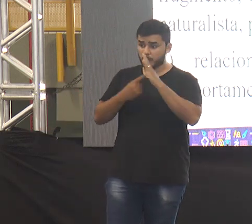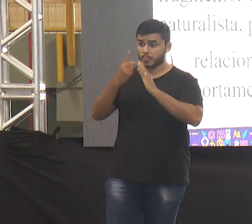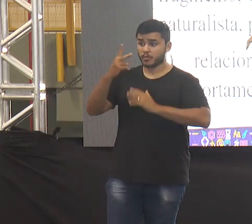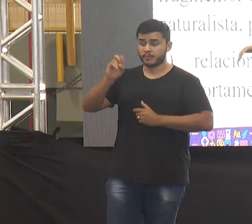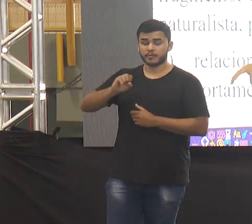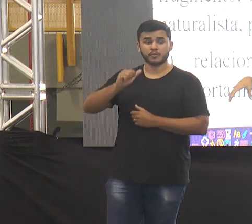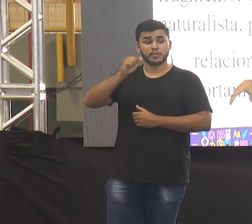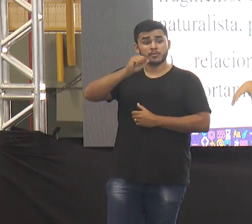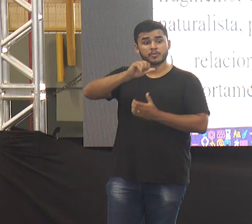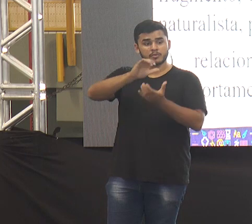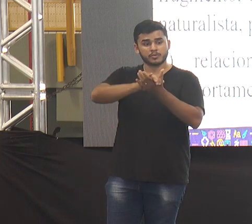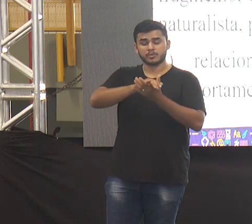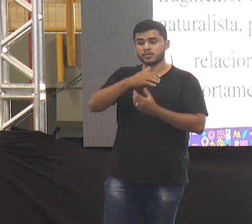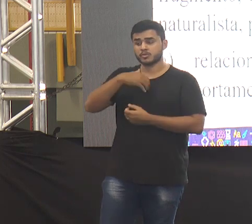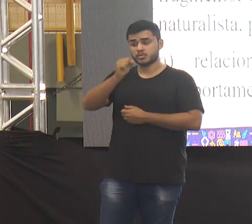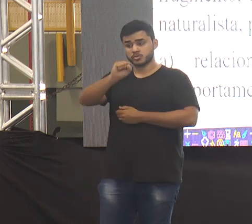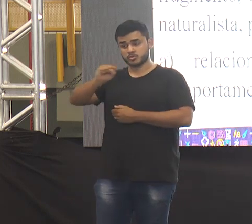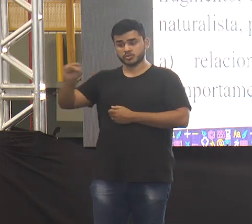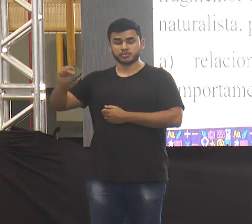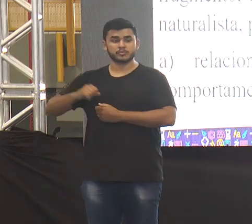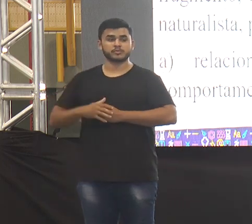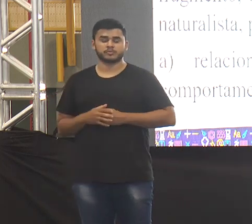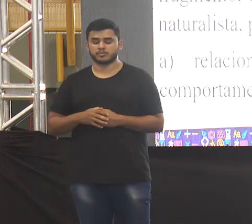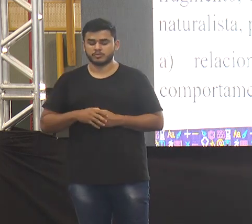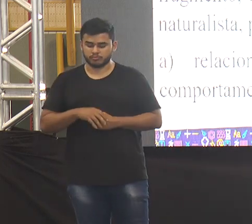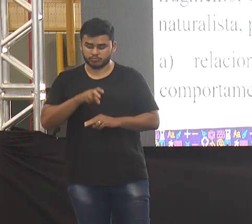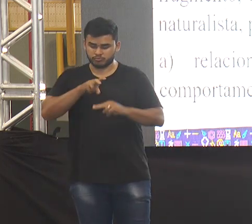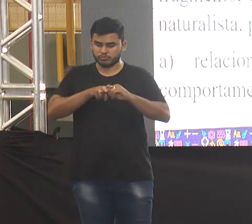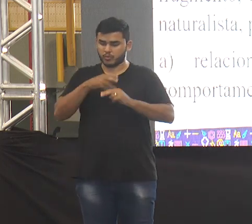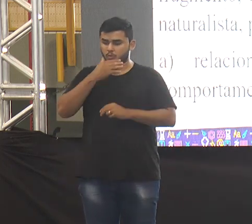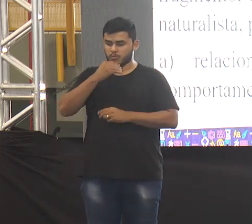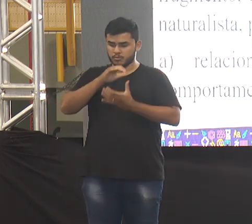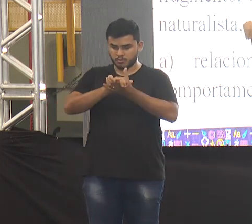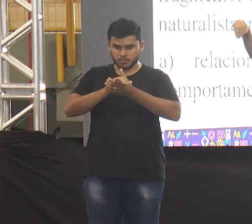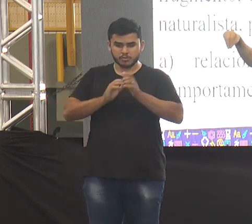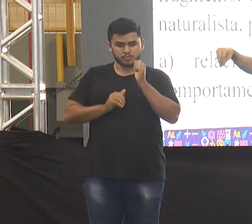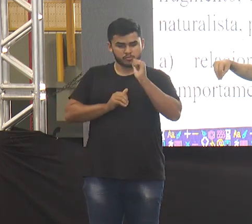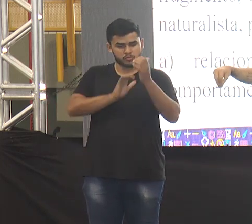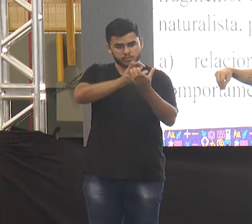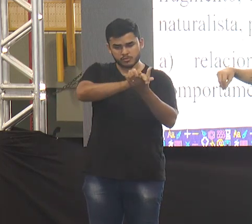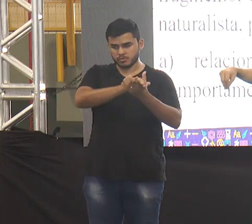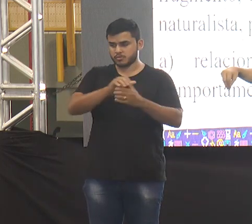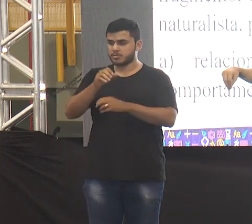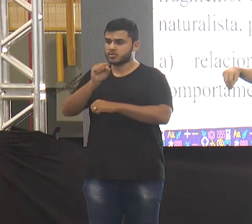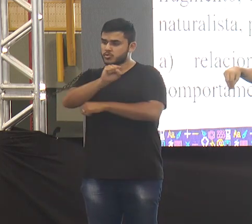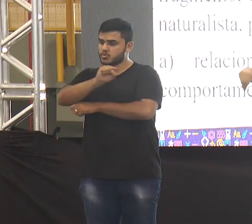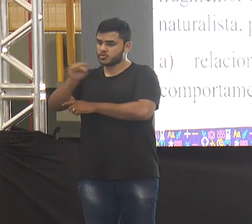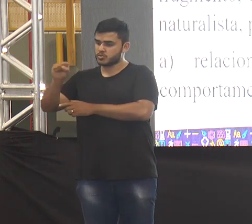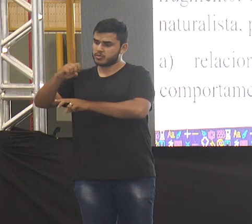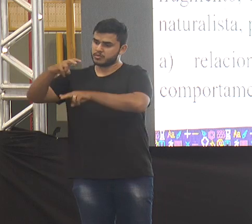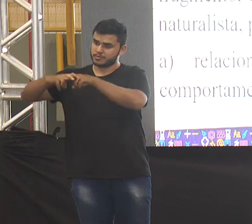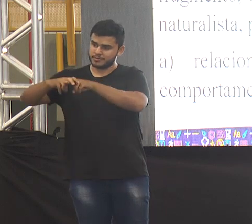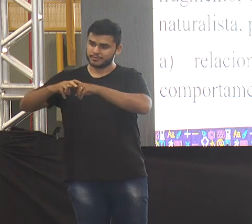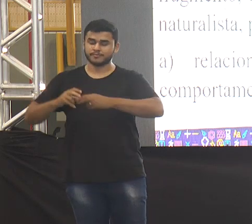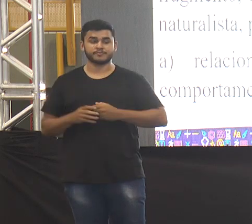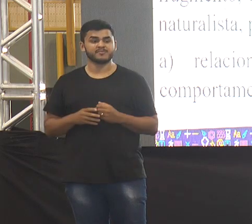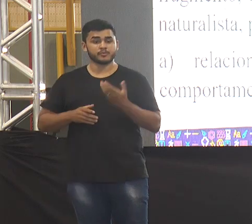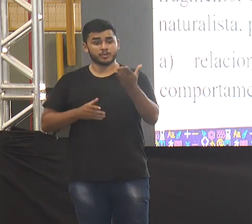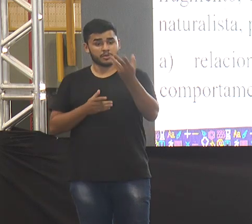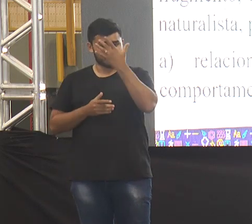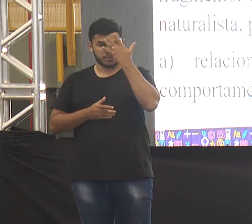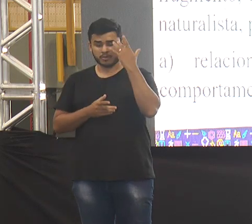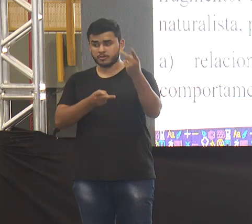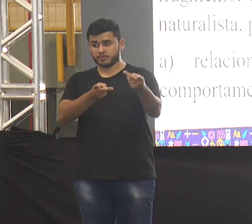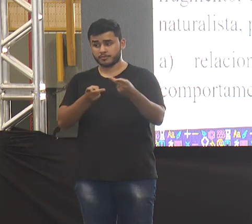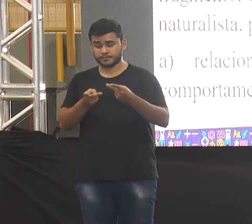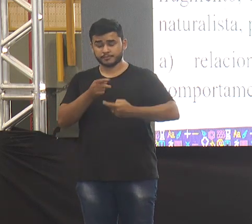com a esposa e com a sogra. Então na mesa estão o marido, a esposa, a sogra do marido e o visitante,